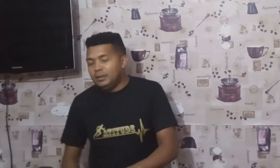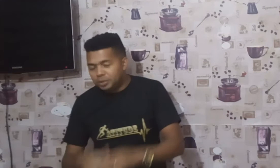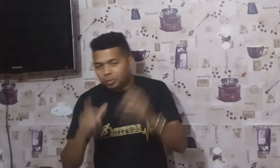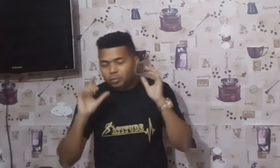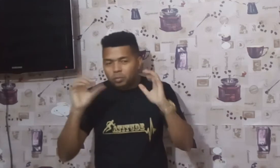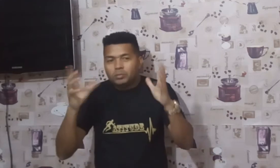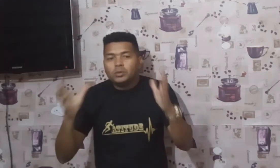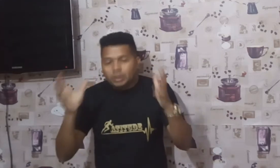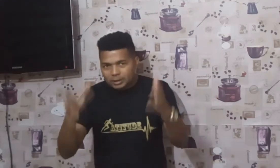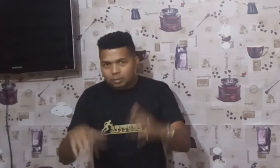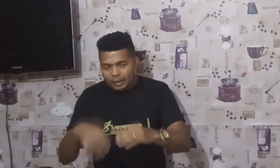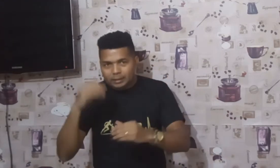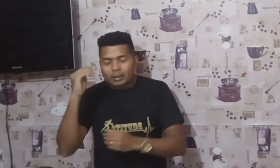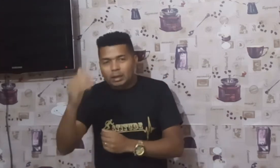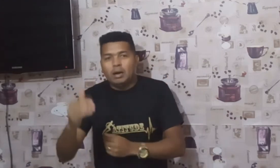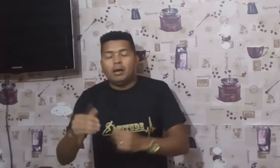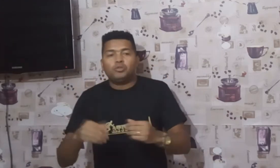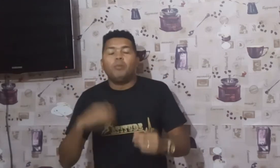o seu celular, a sua